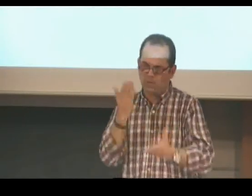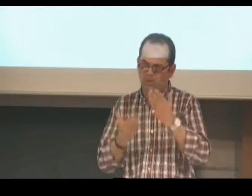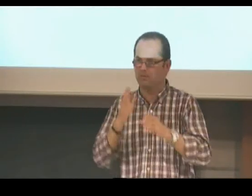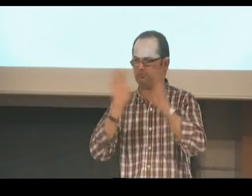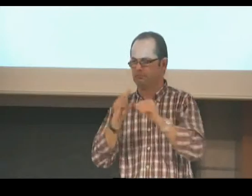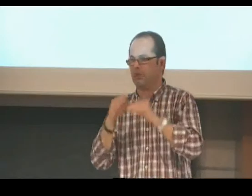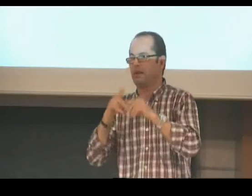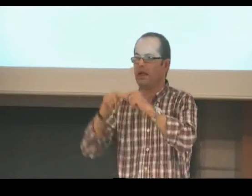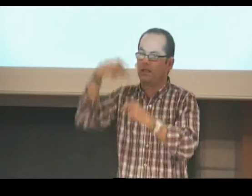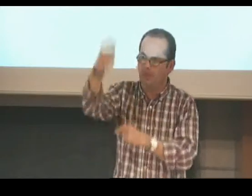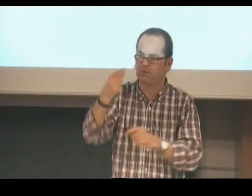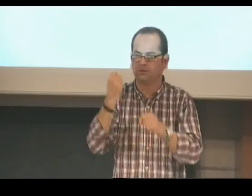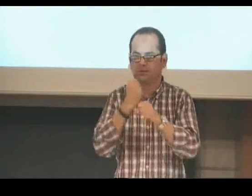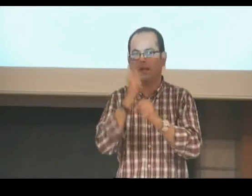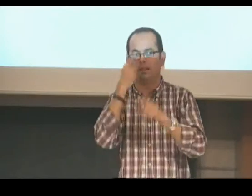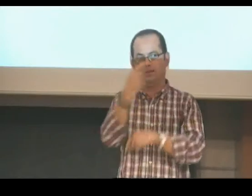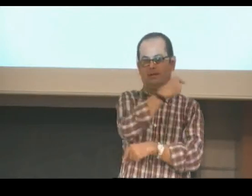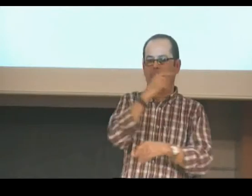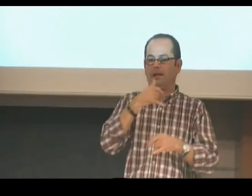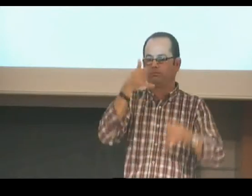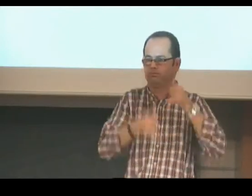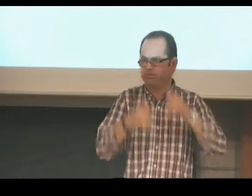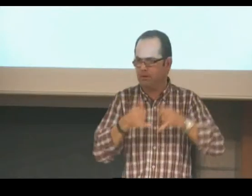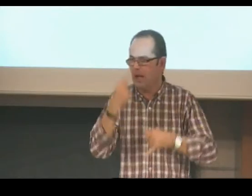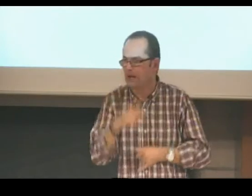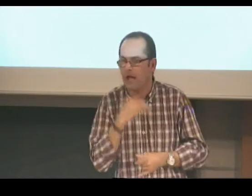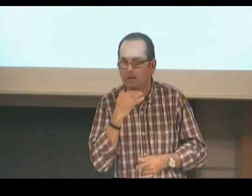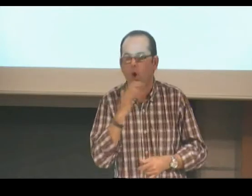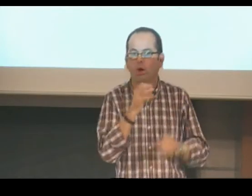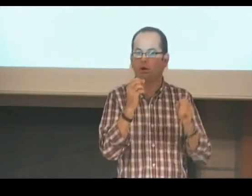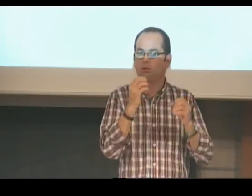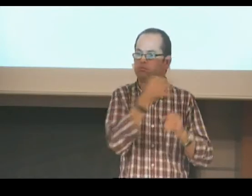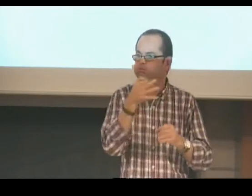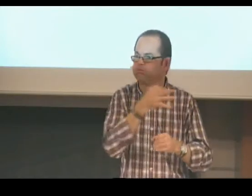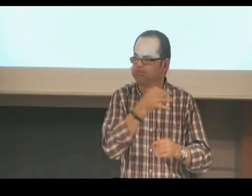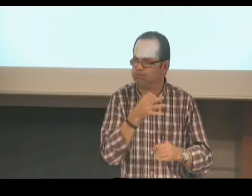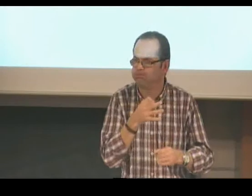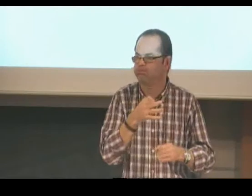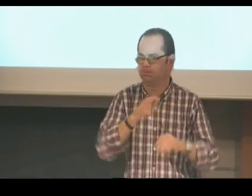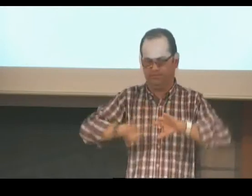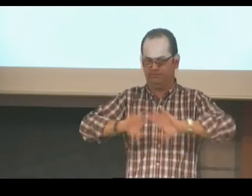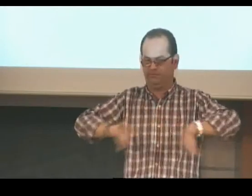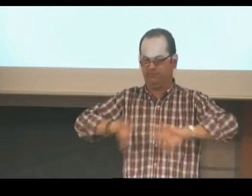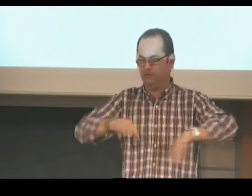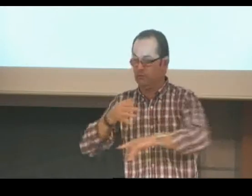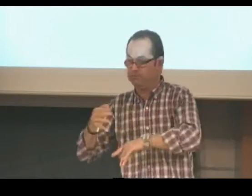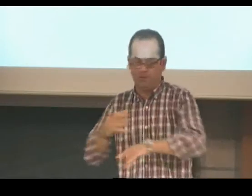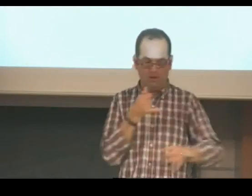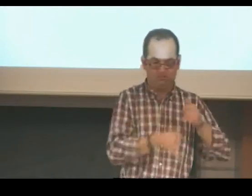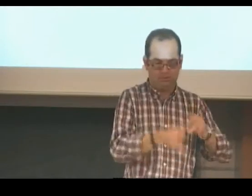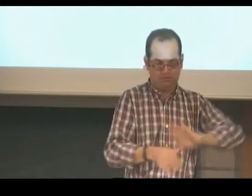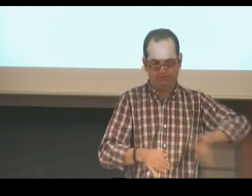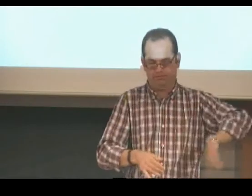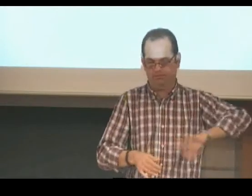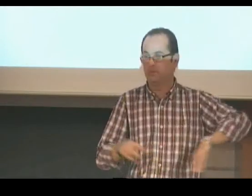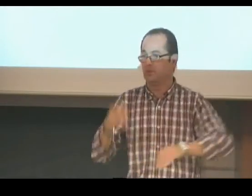estat correcte o no, perquè quan iniciem el projecte, per saber si hi ha hagut errades,